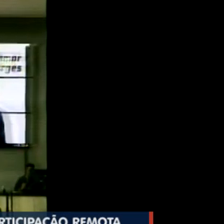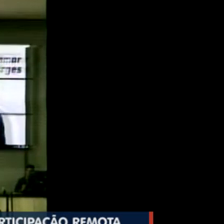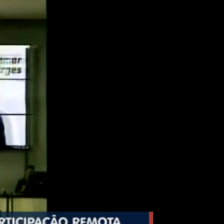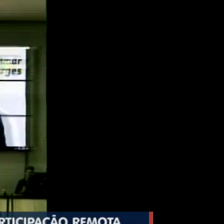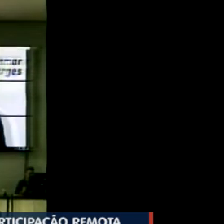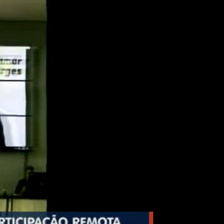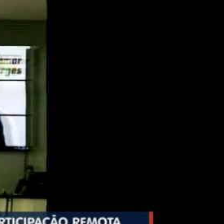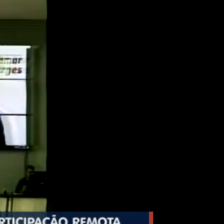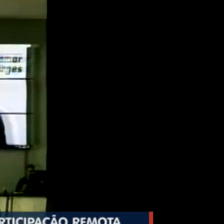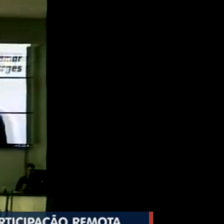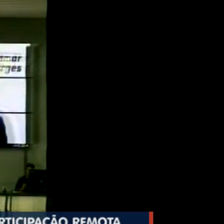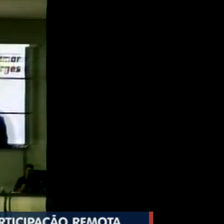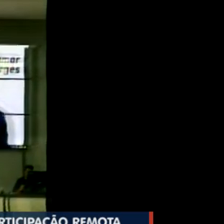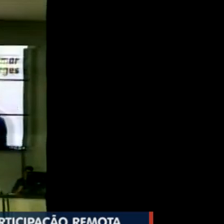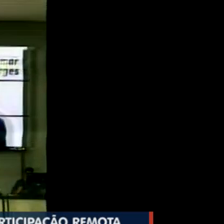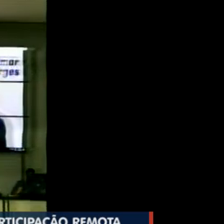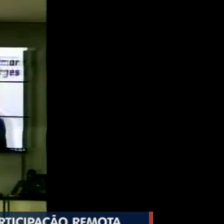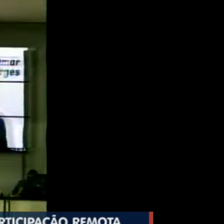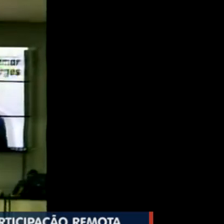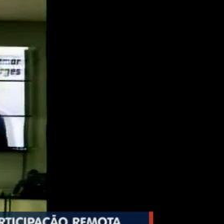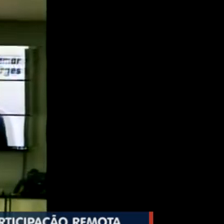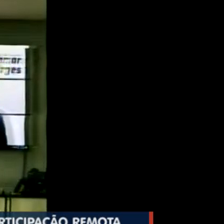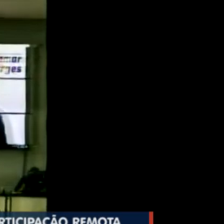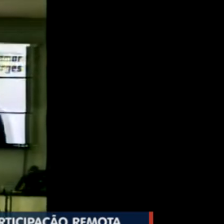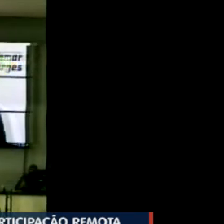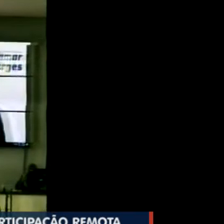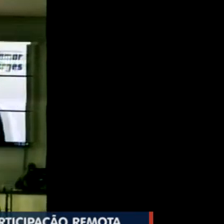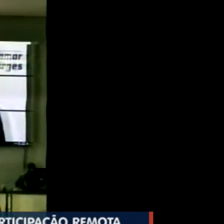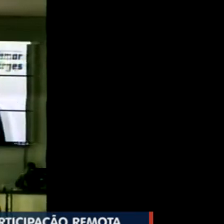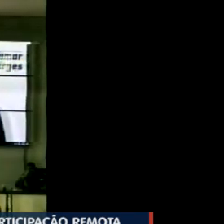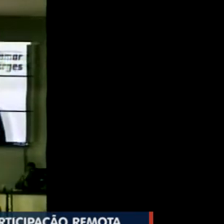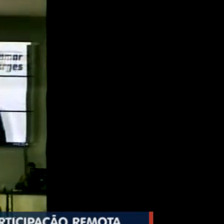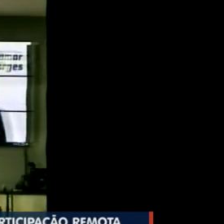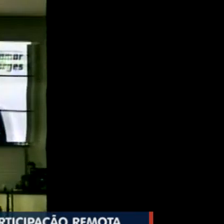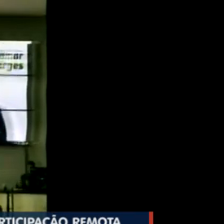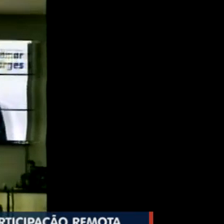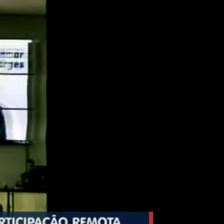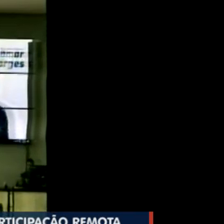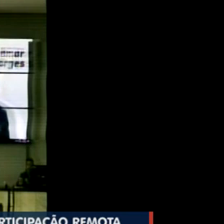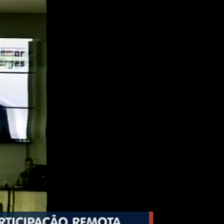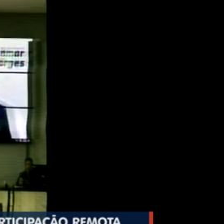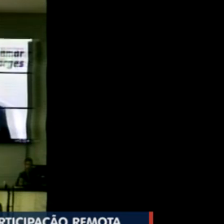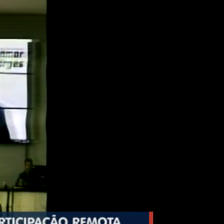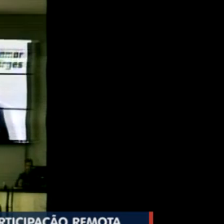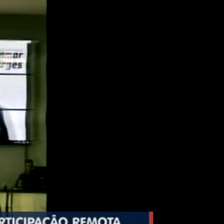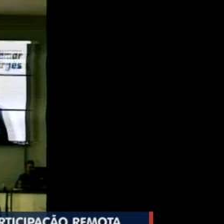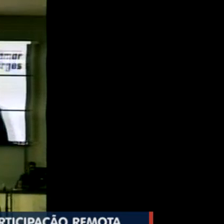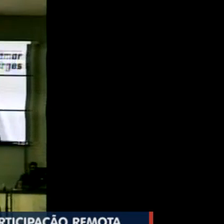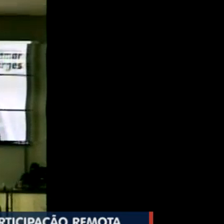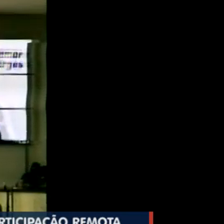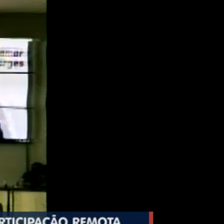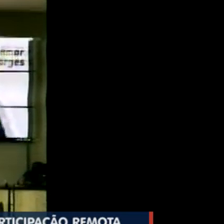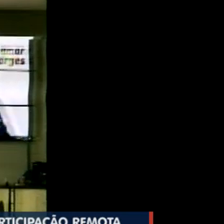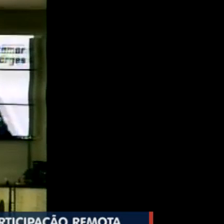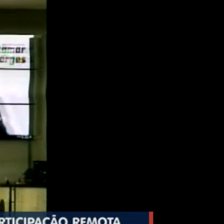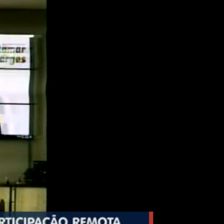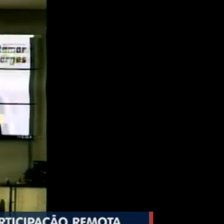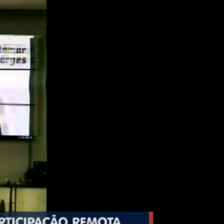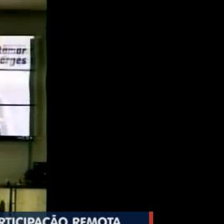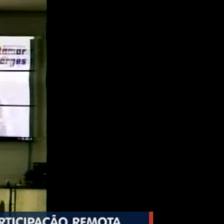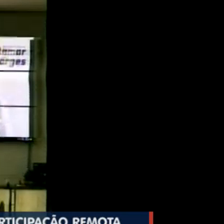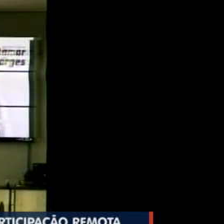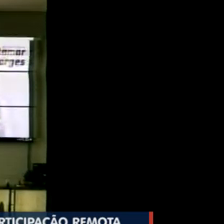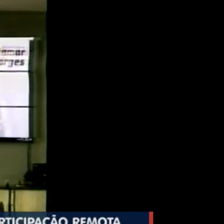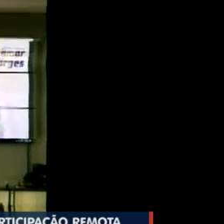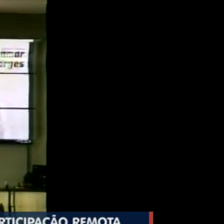com mais eficiência com mais diagnóstico salvando mais vidas e prevenindo cada vez mais aliás eu tenho investido